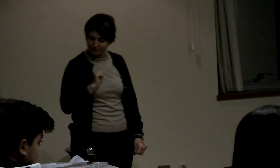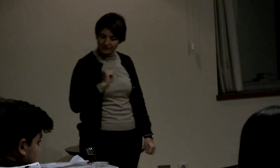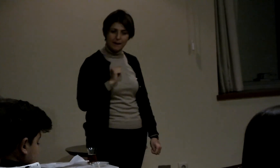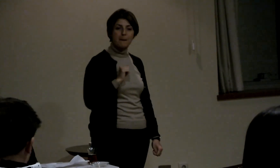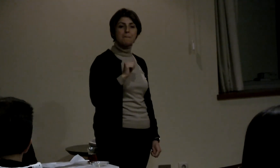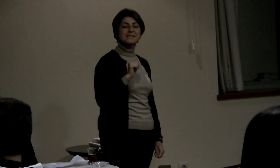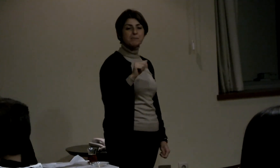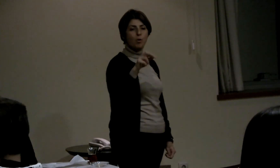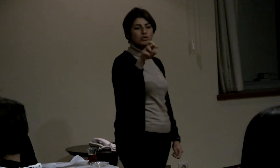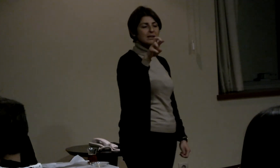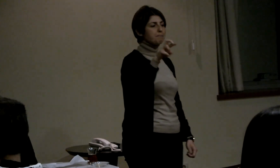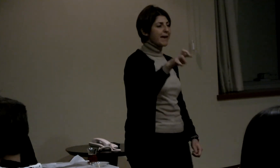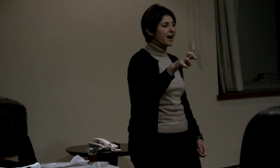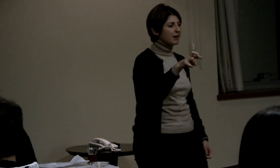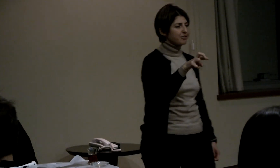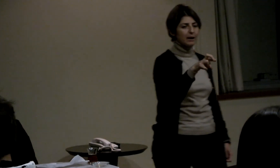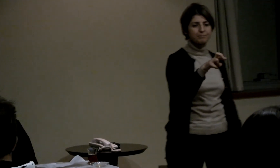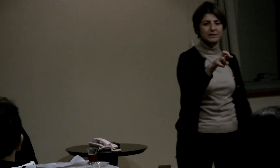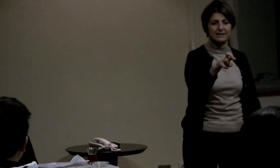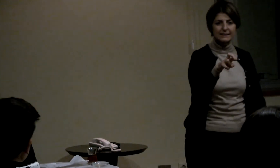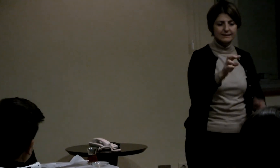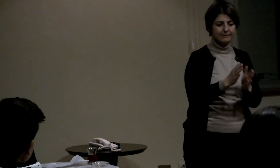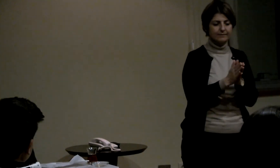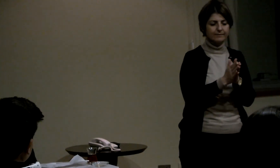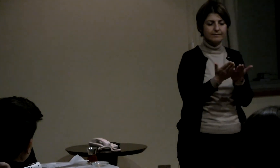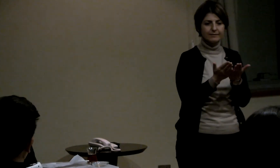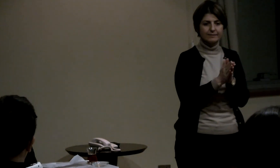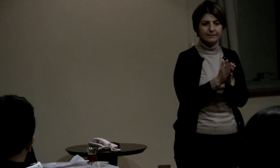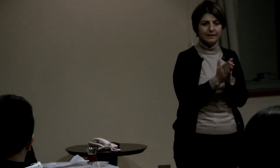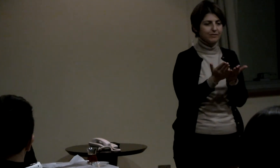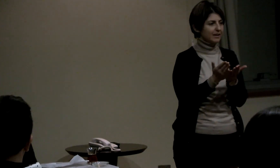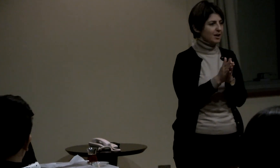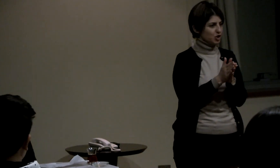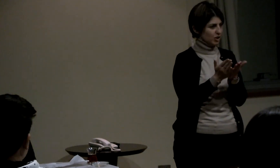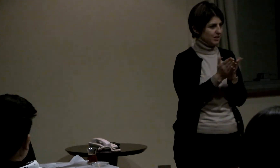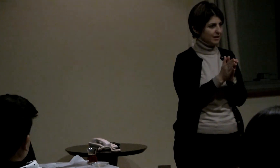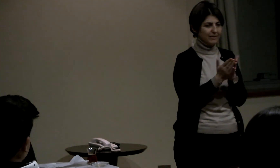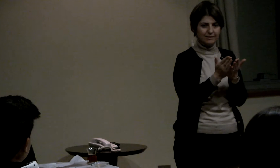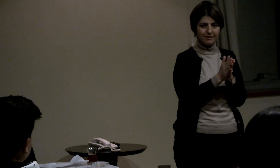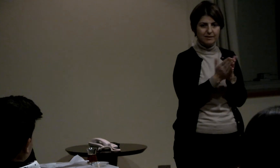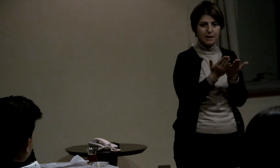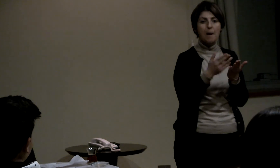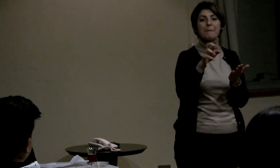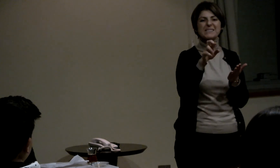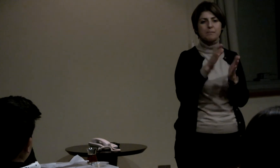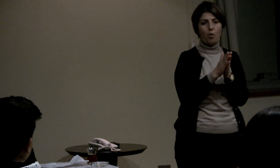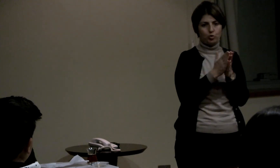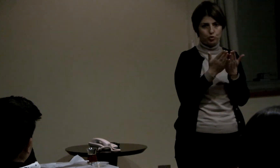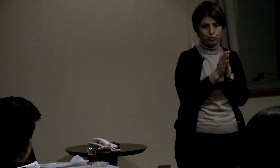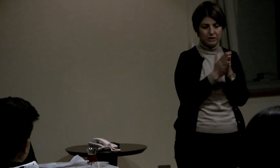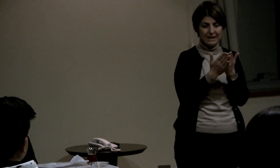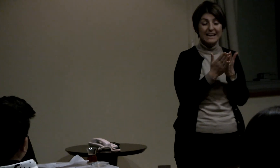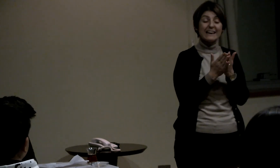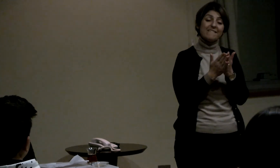Şimdi pasaportta P harfi yaptık. Defteri açtık. Evet. Pasaport.